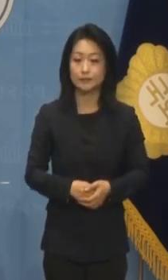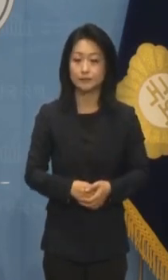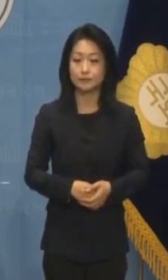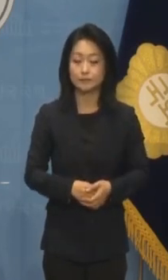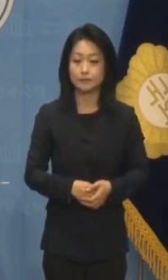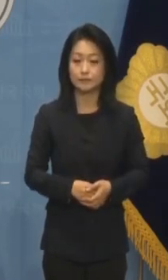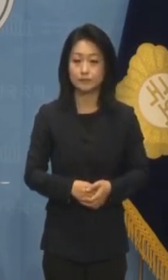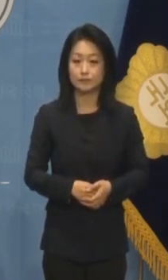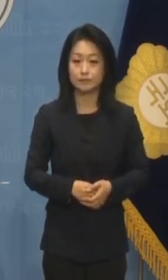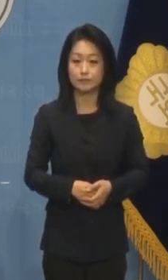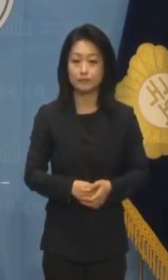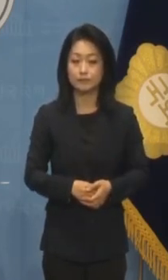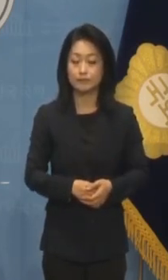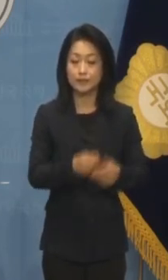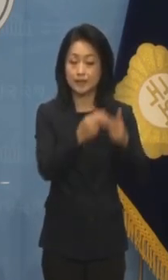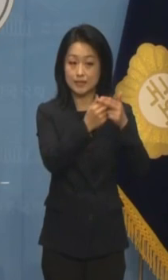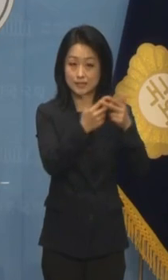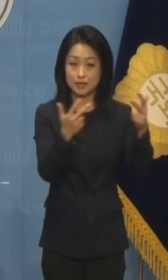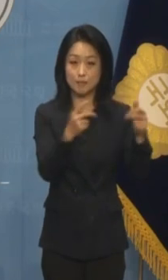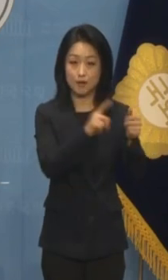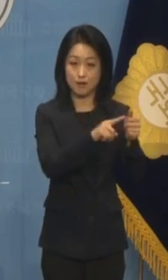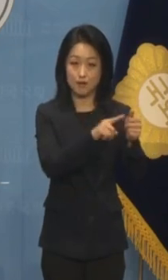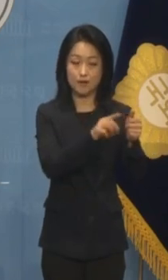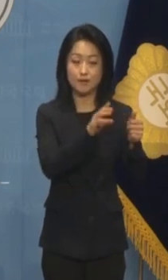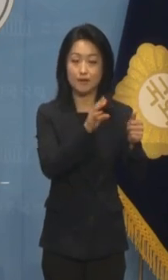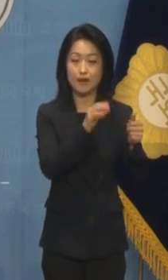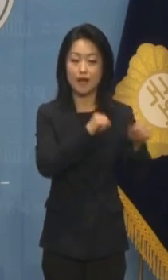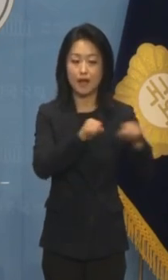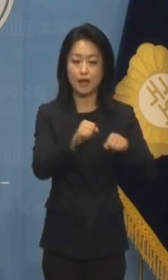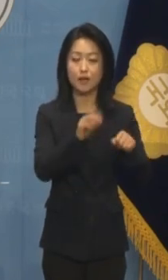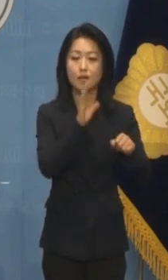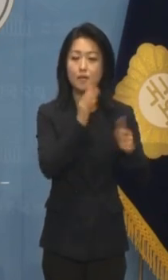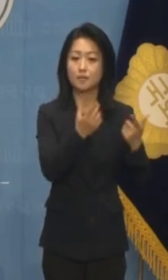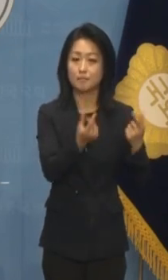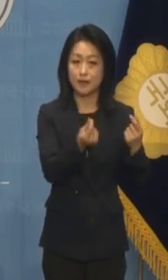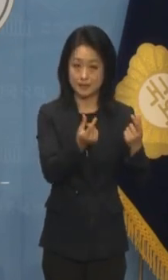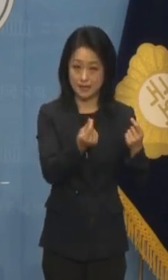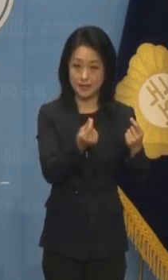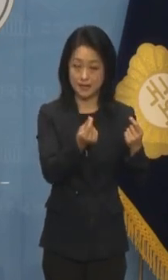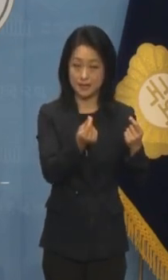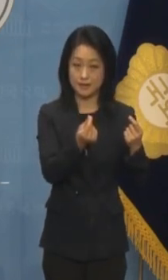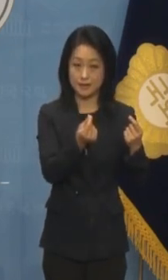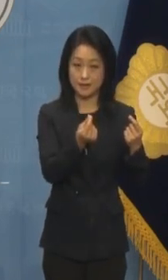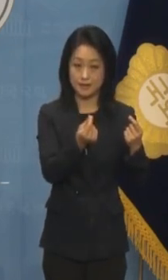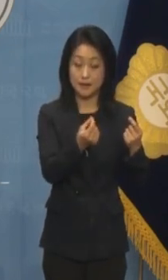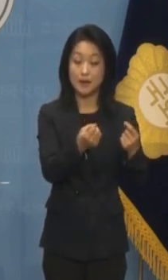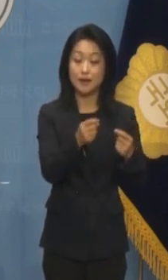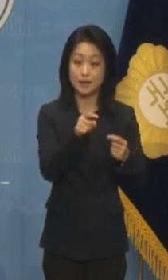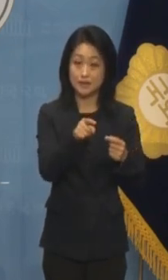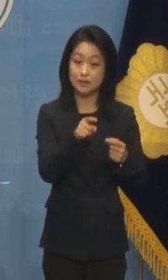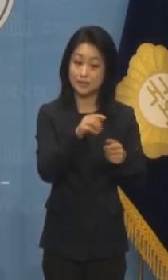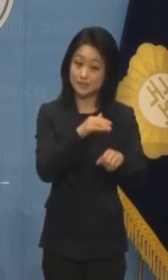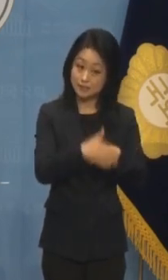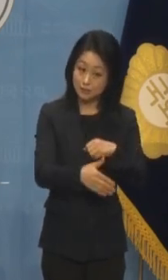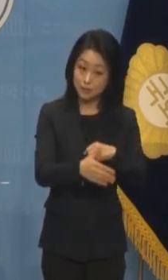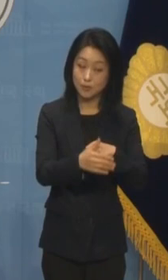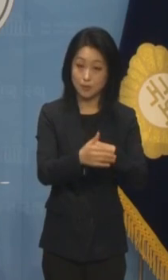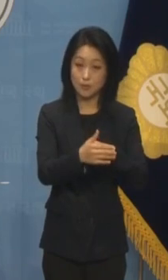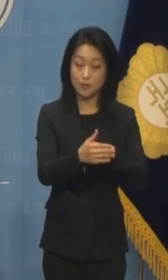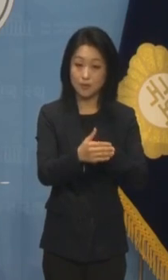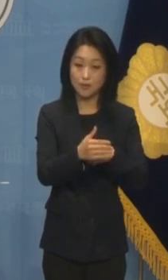너는 봐줄게, 이재명이가 한 걸로 하면 봐주자, 이런 방향으로 정리가 그렇게 했던